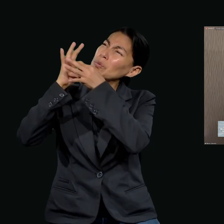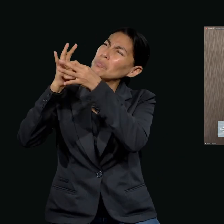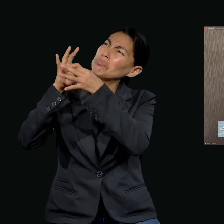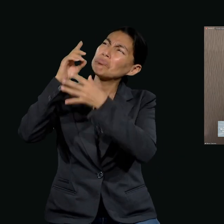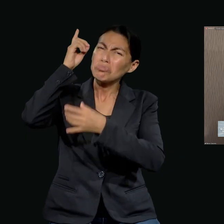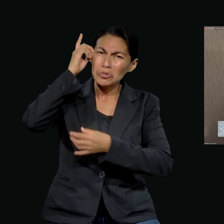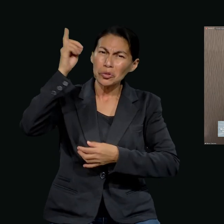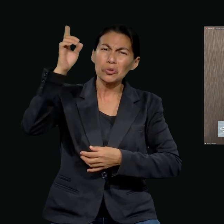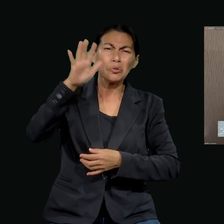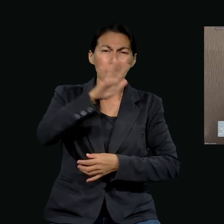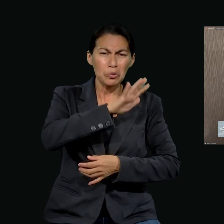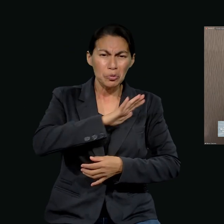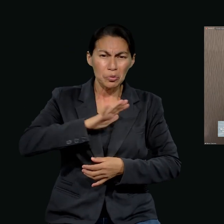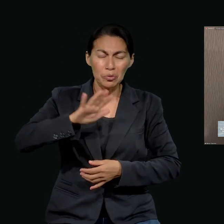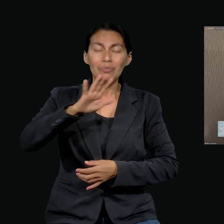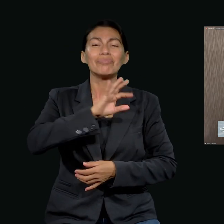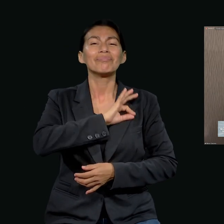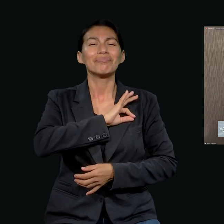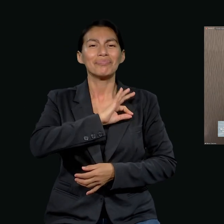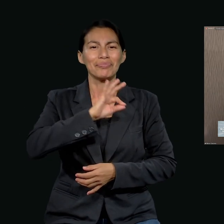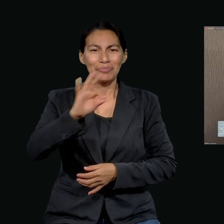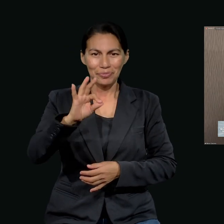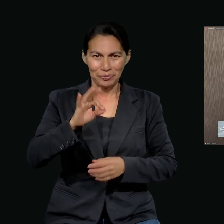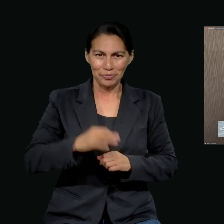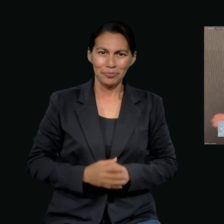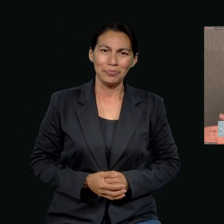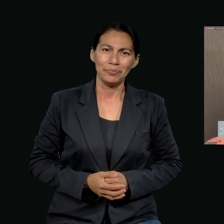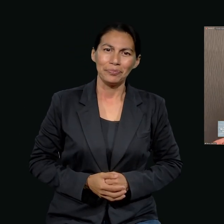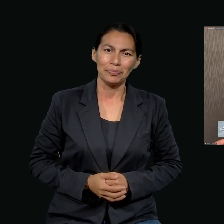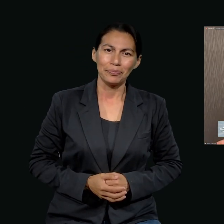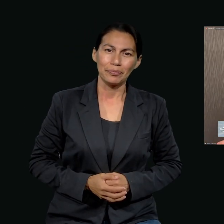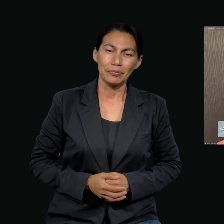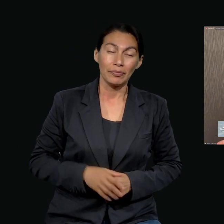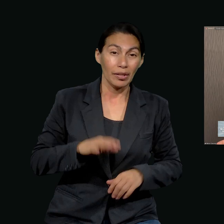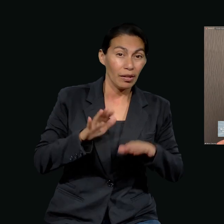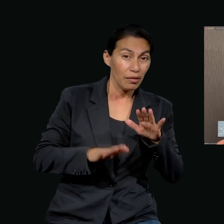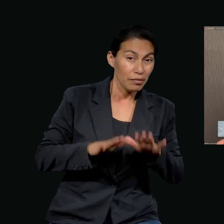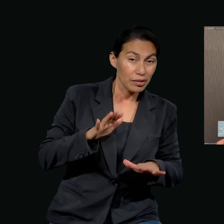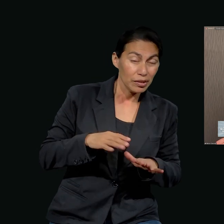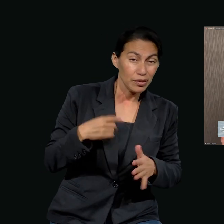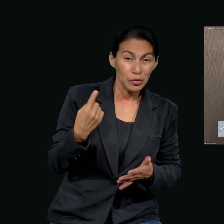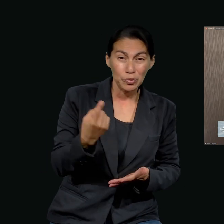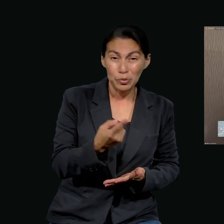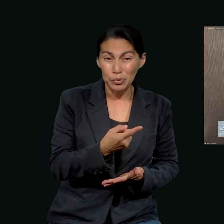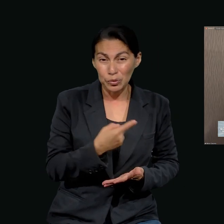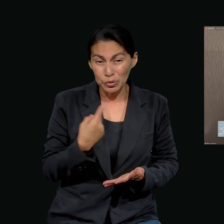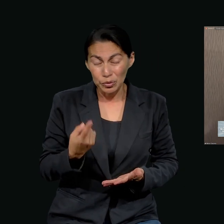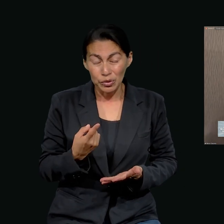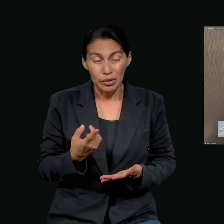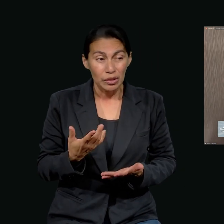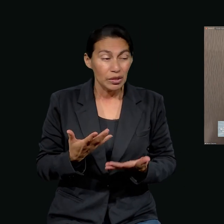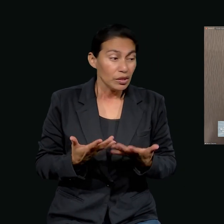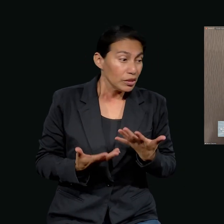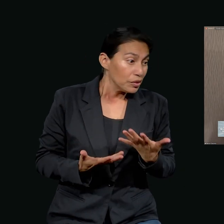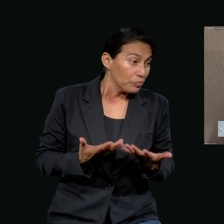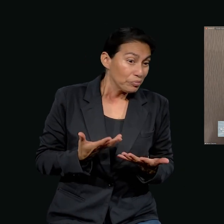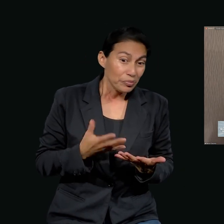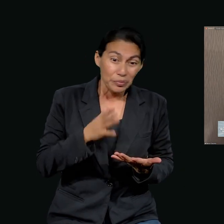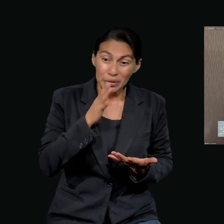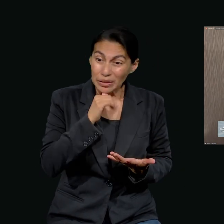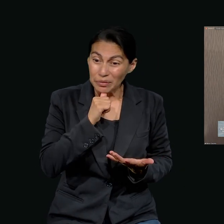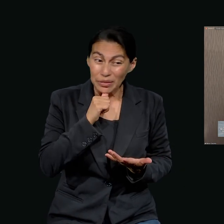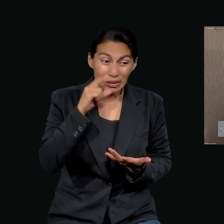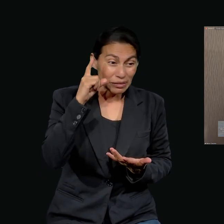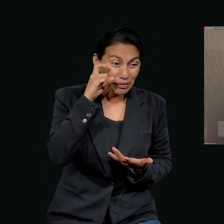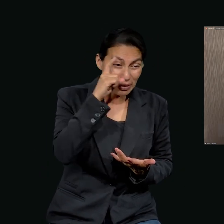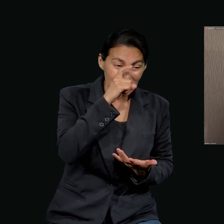en el Dios de lo imposible. Cuando los recursos humanos se